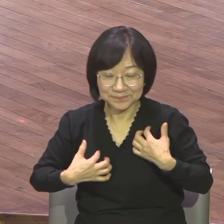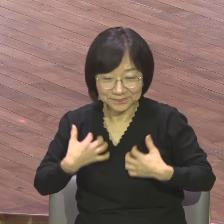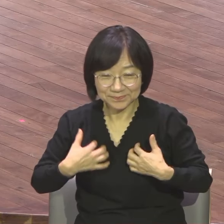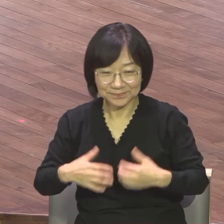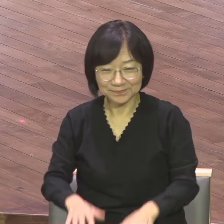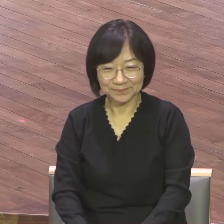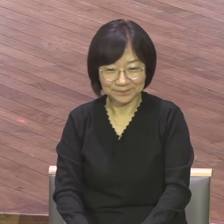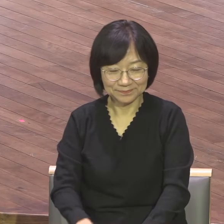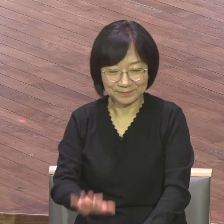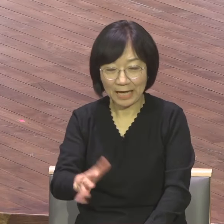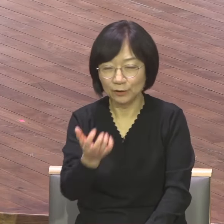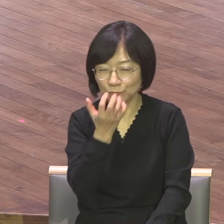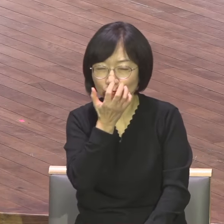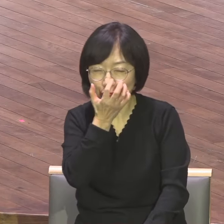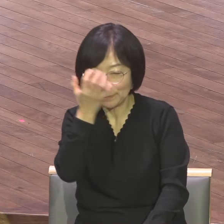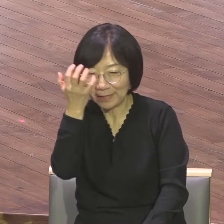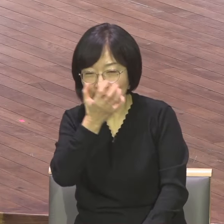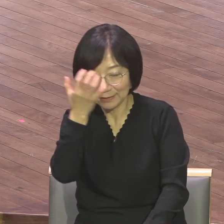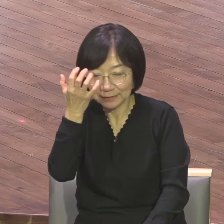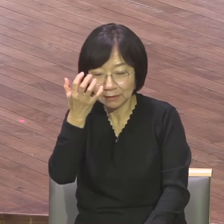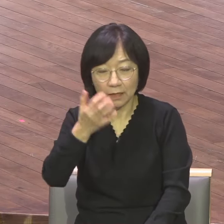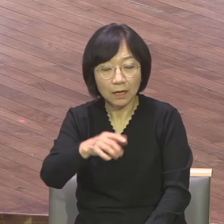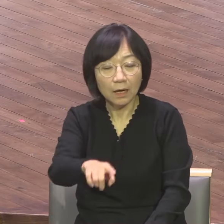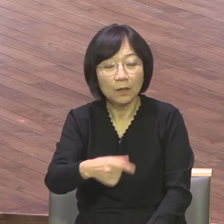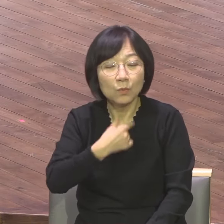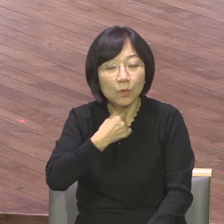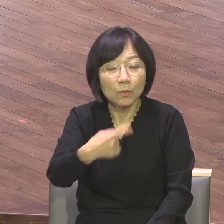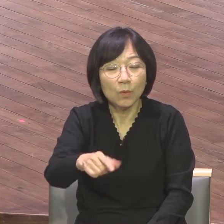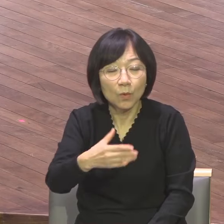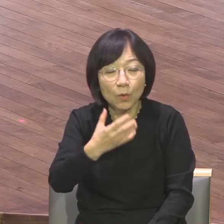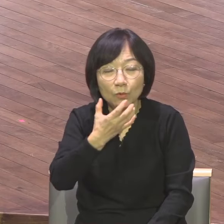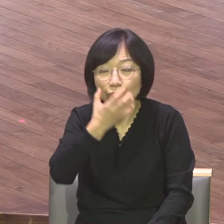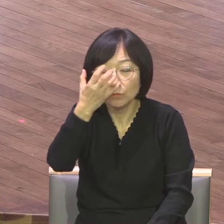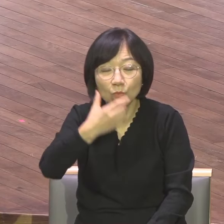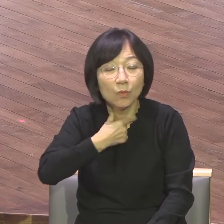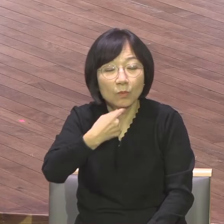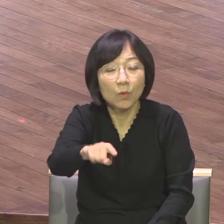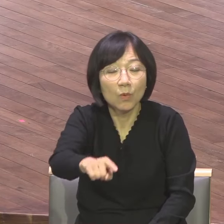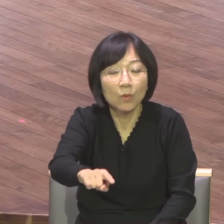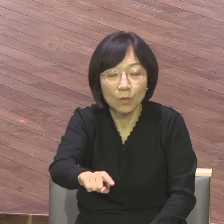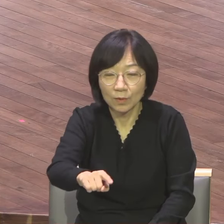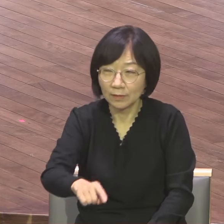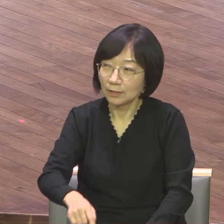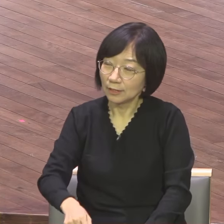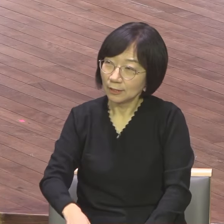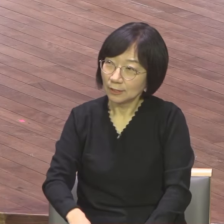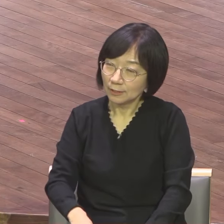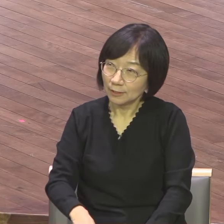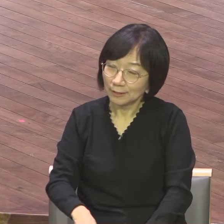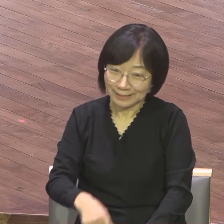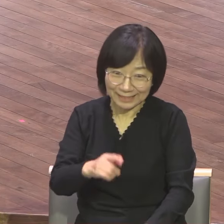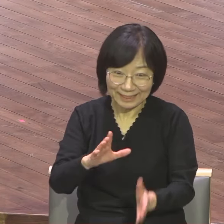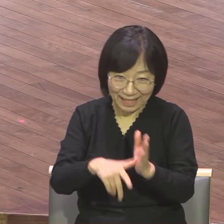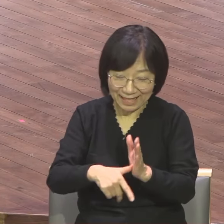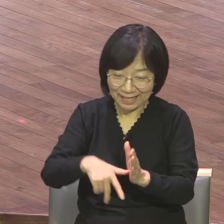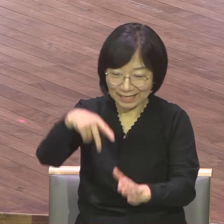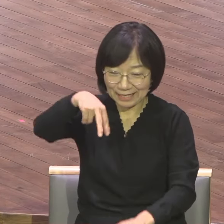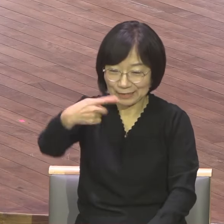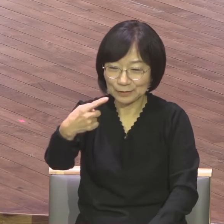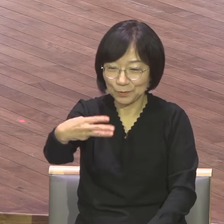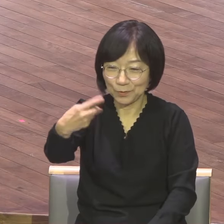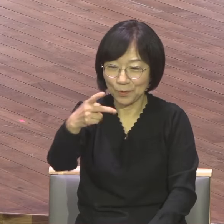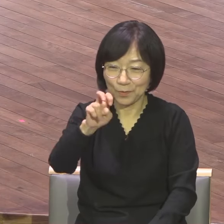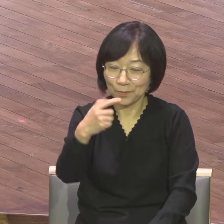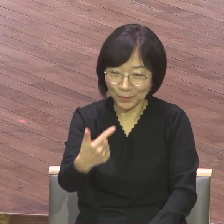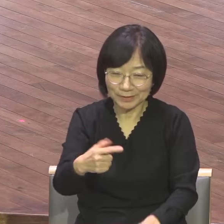솔로몬에게 나타났어요. 나타나서 너 원하는 게 뭐냐? 구해라, 내가 줄게. 그러니까 이때 솔로몬이